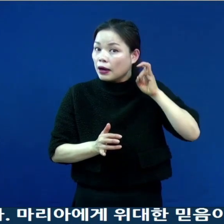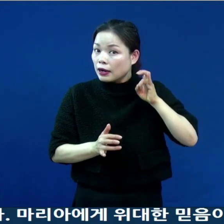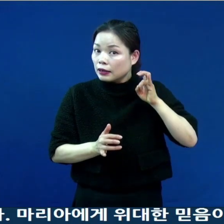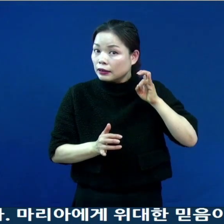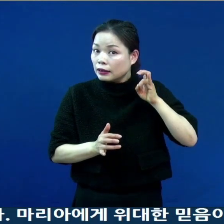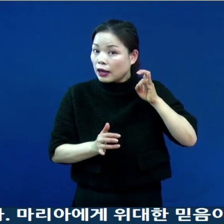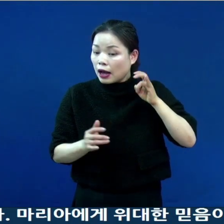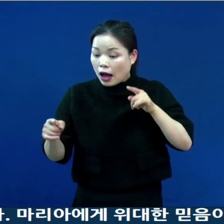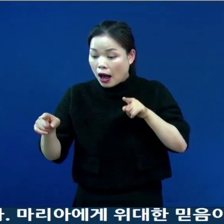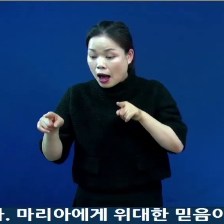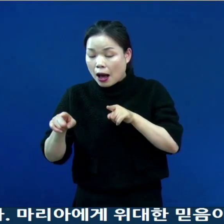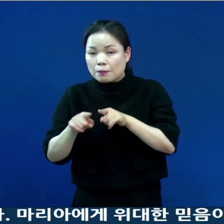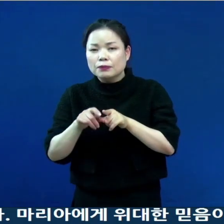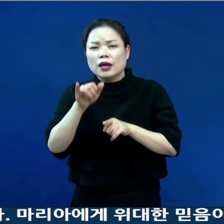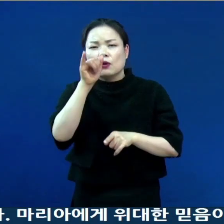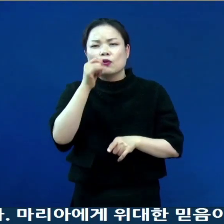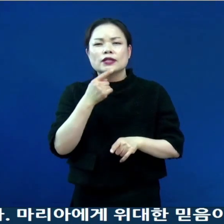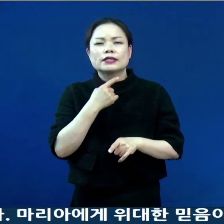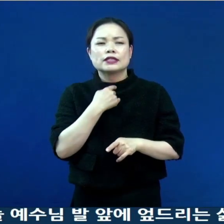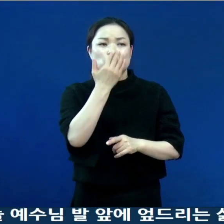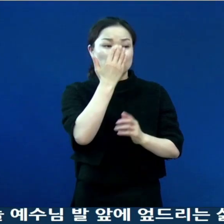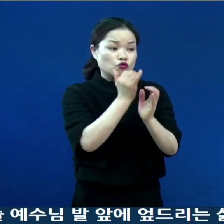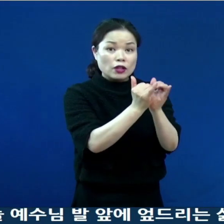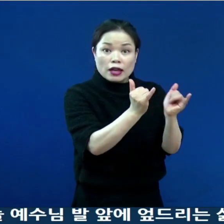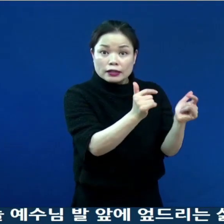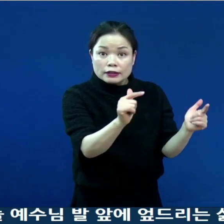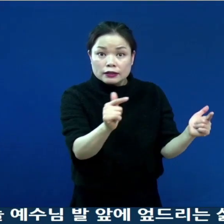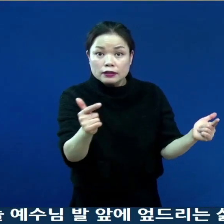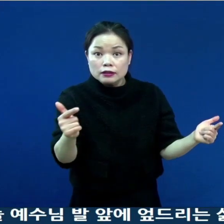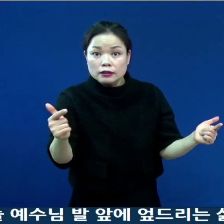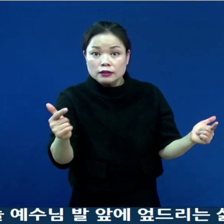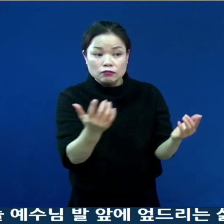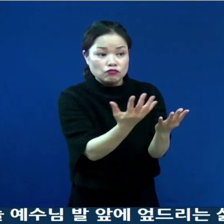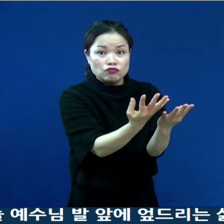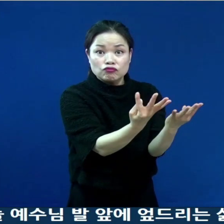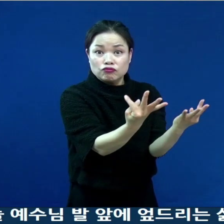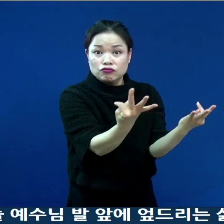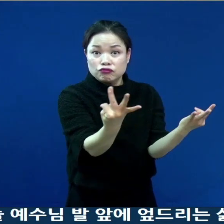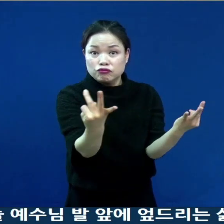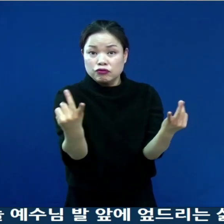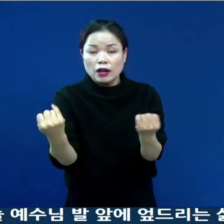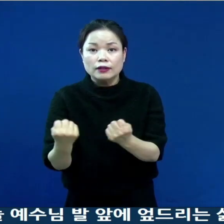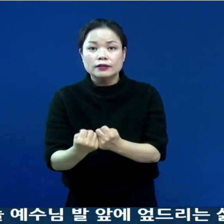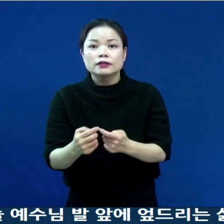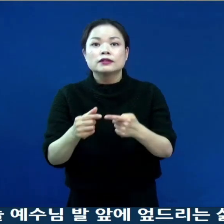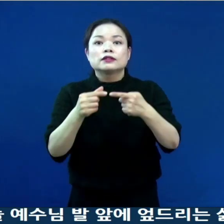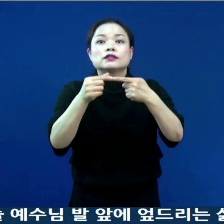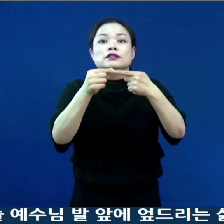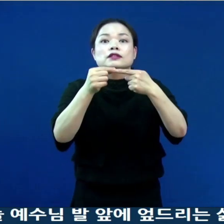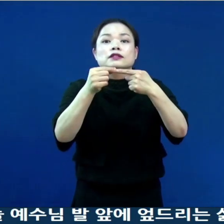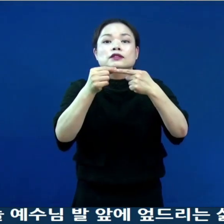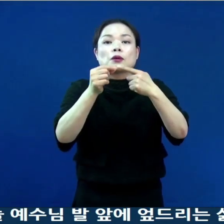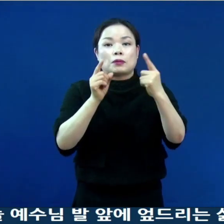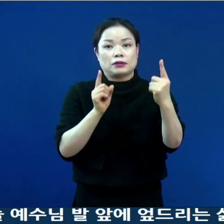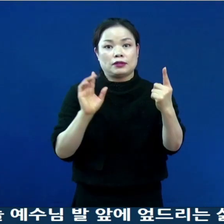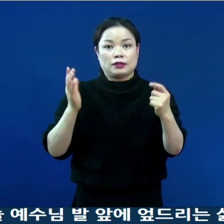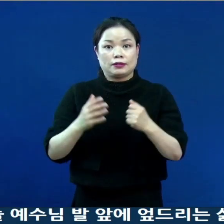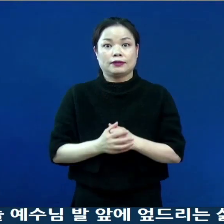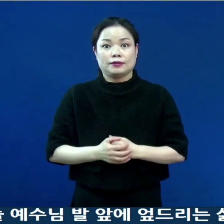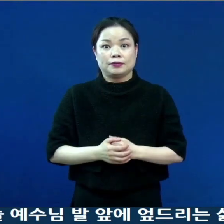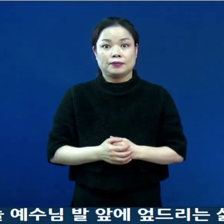그 함께 하고 있던 유대인들, 그들이 첫 번째 대상이었던